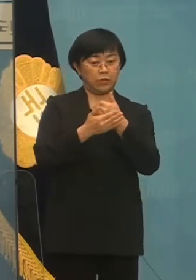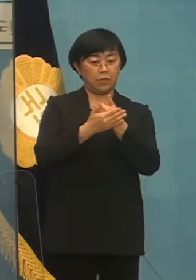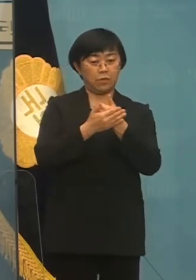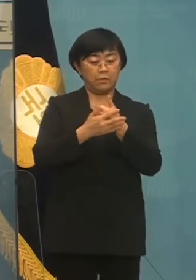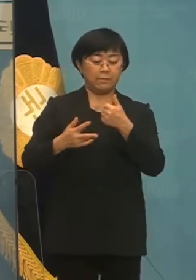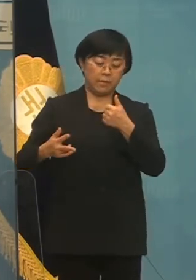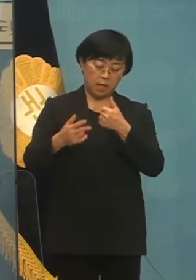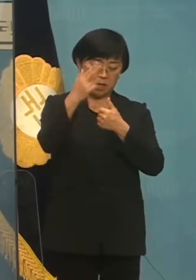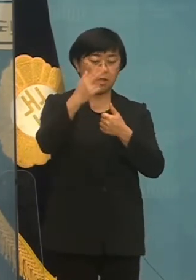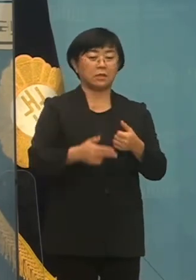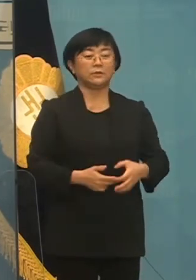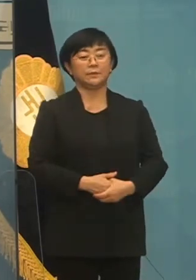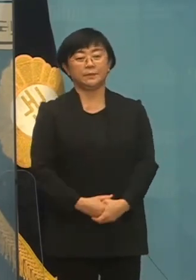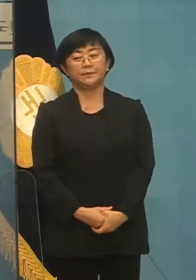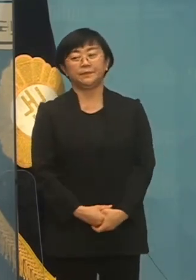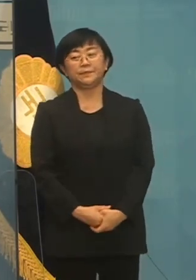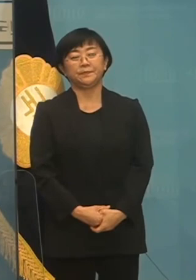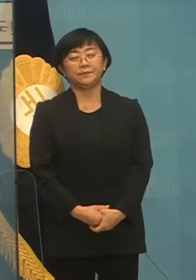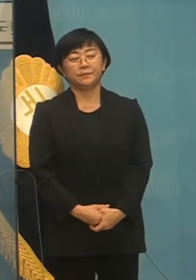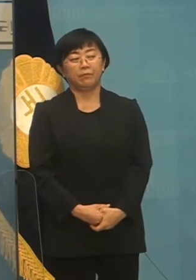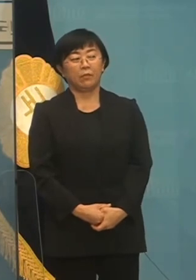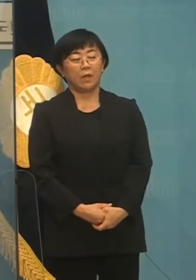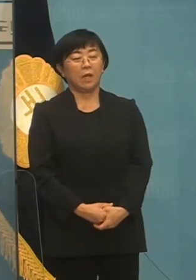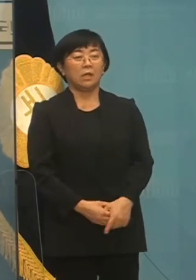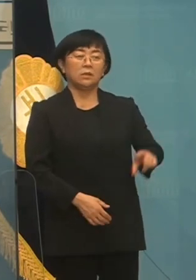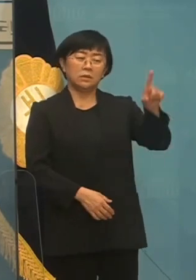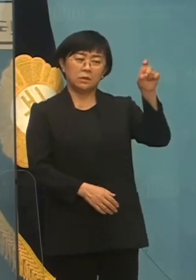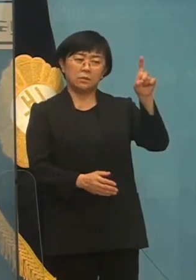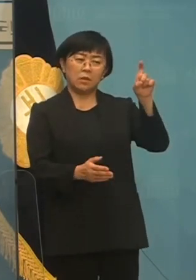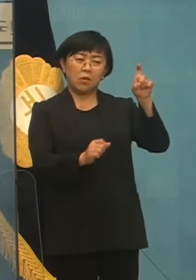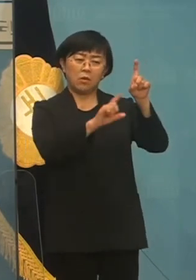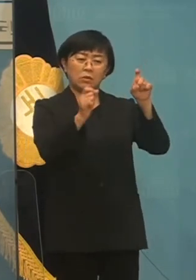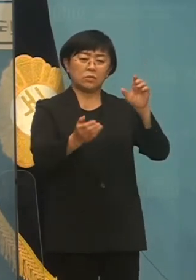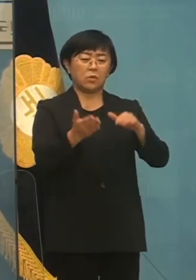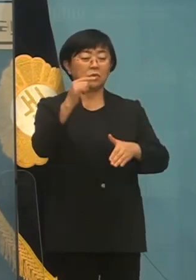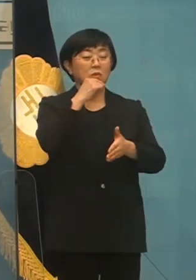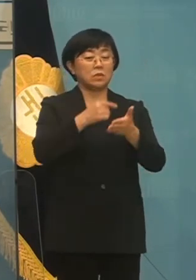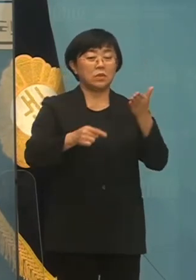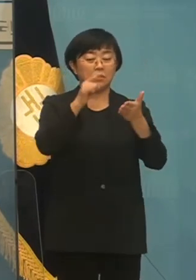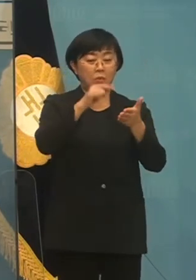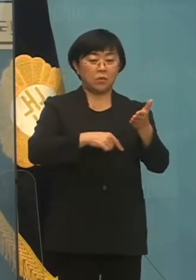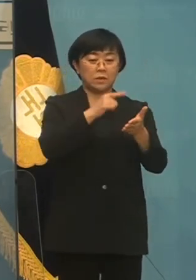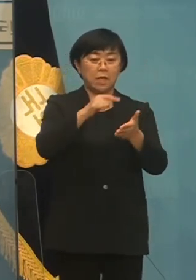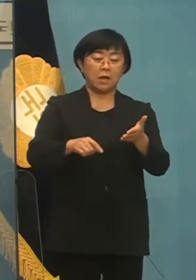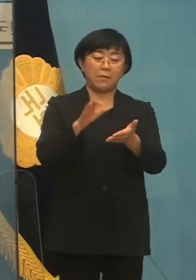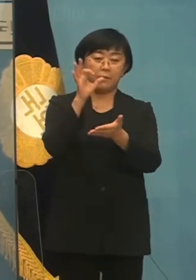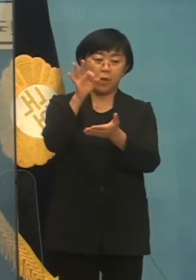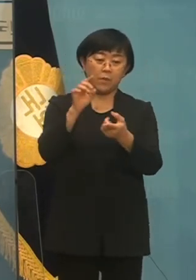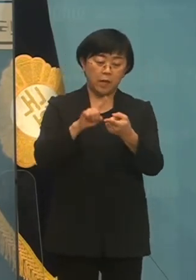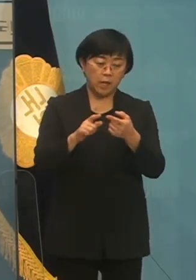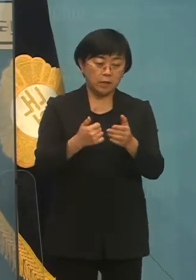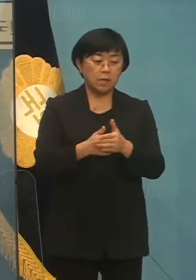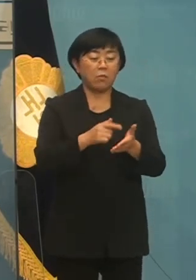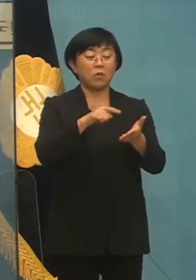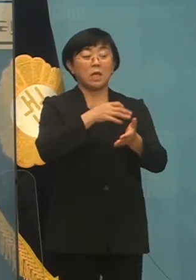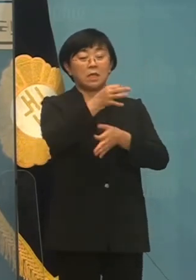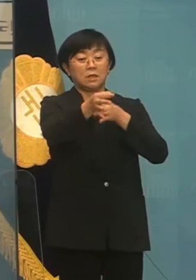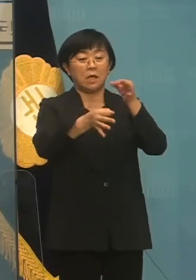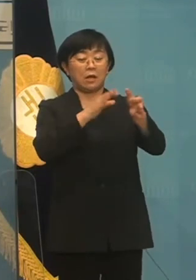금융지원마저도 제외되었습니다. 지난 11월 초 손실보상법에 의해 보상이 이루어지는